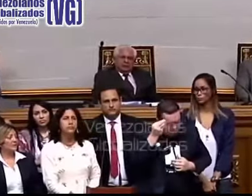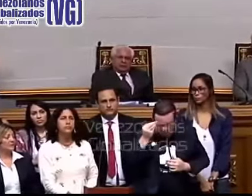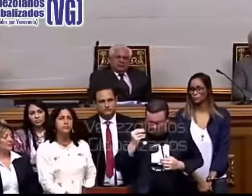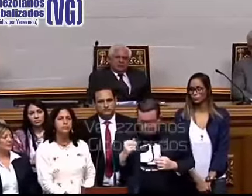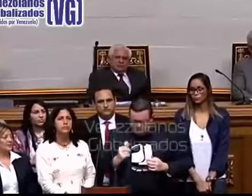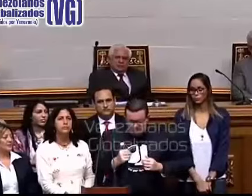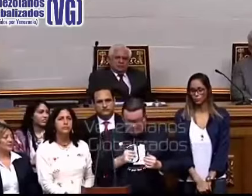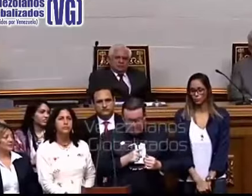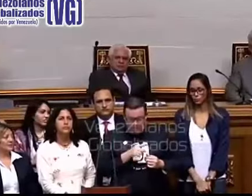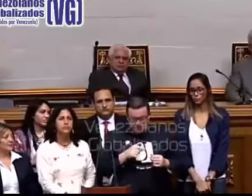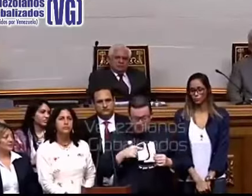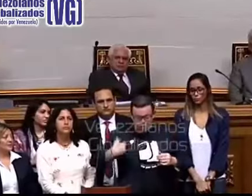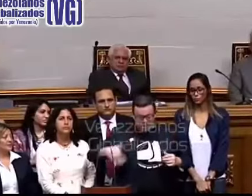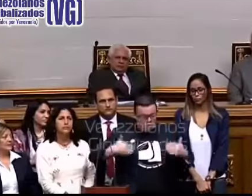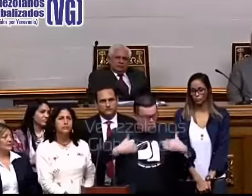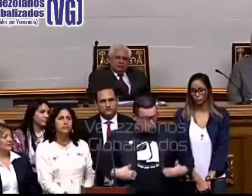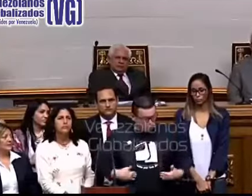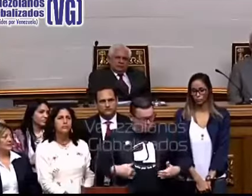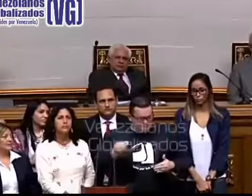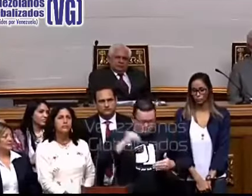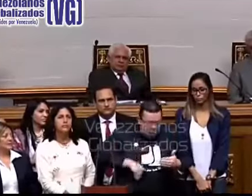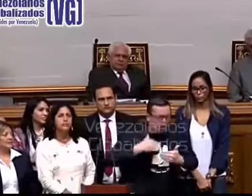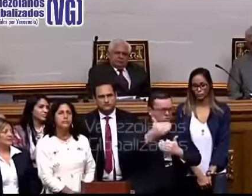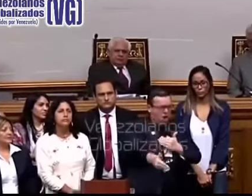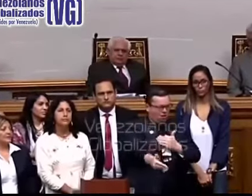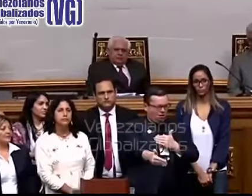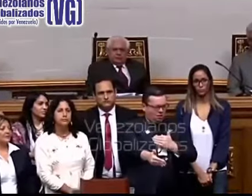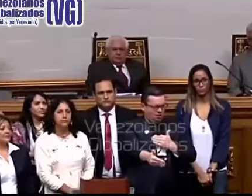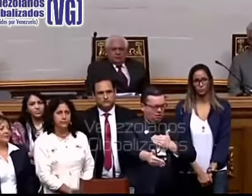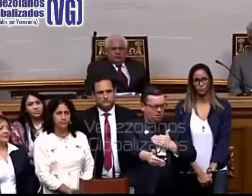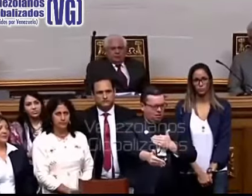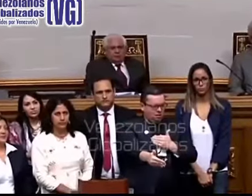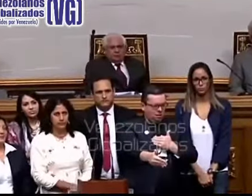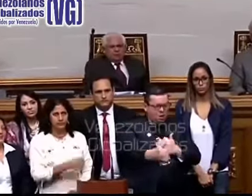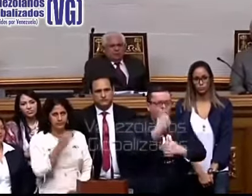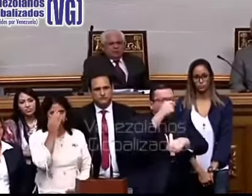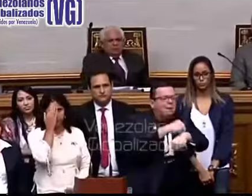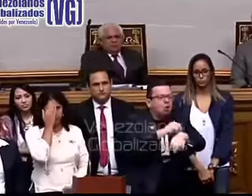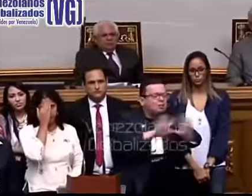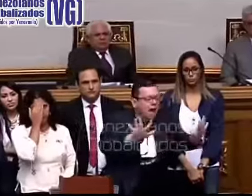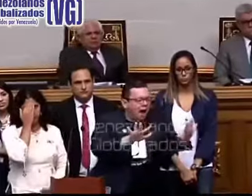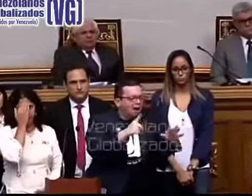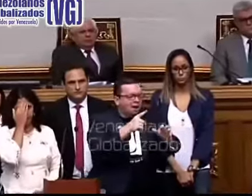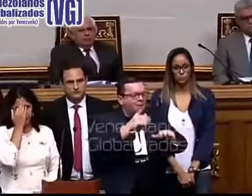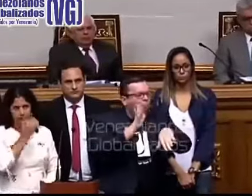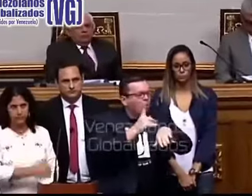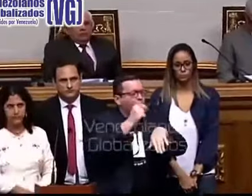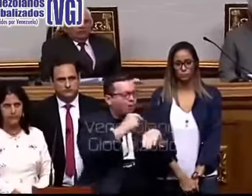que les va a invitar a la reflexión. Si queremos ir más allá de los derechos humanos, tenemos que